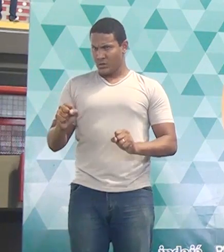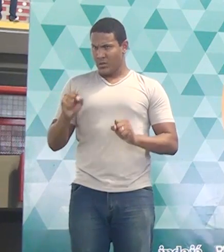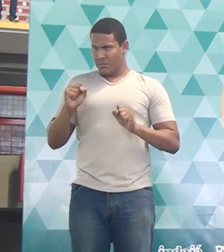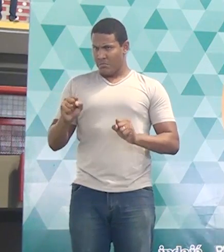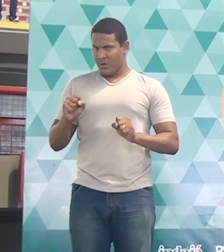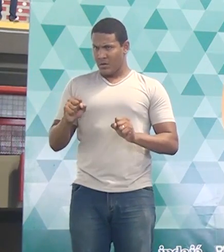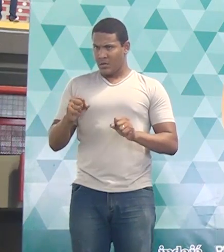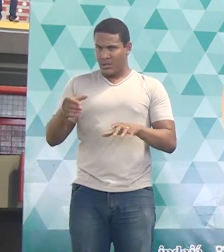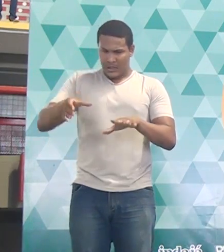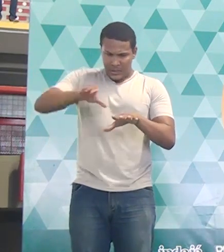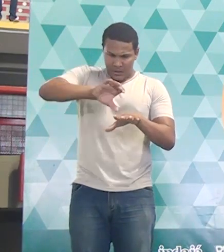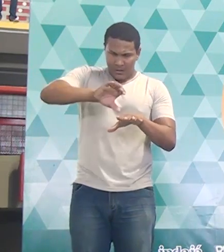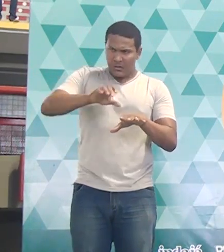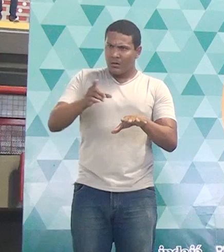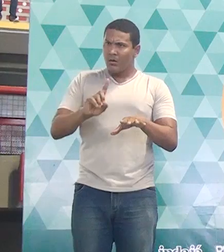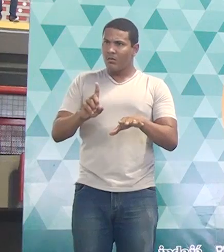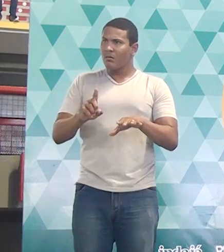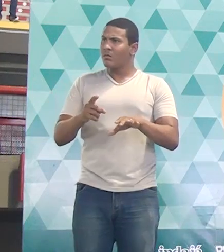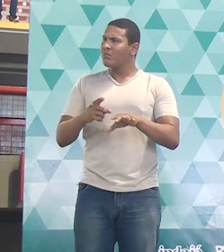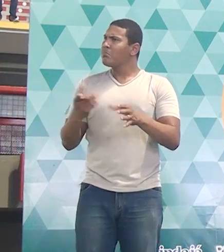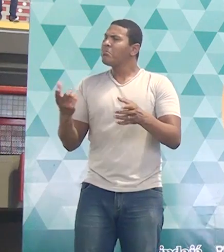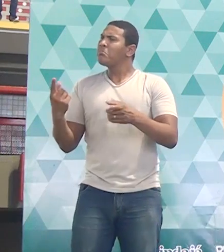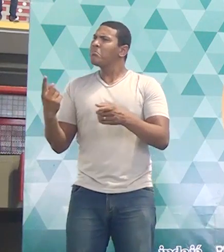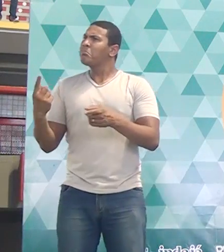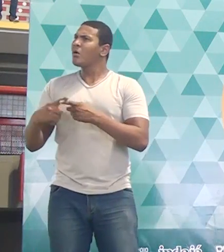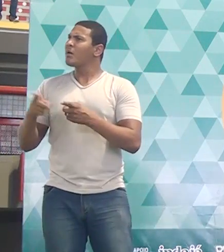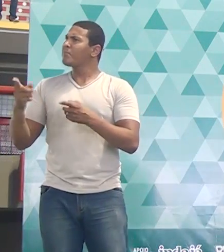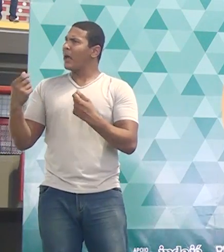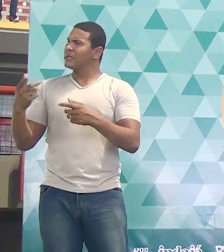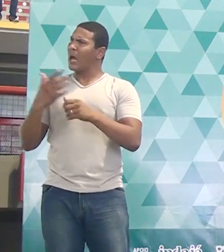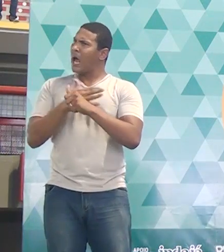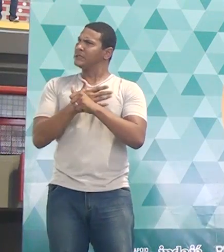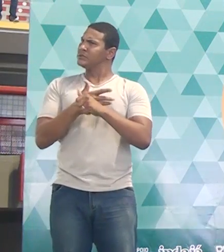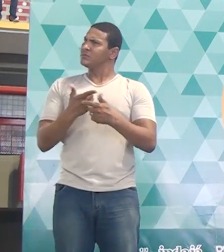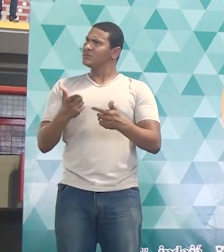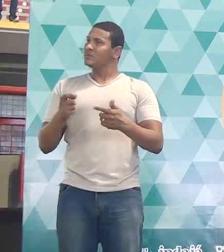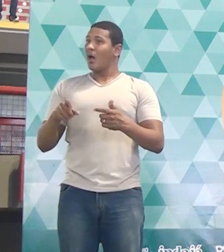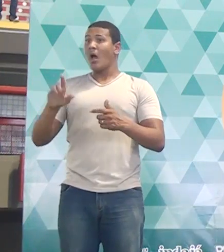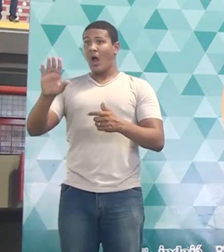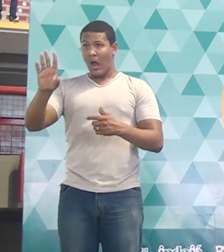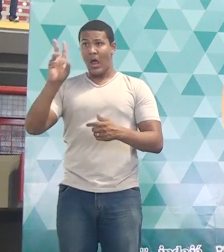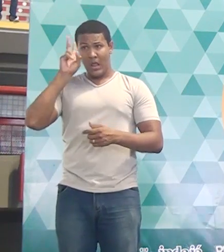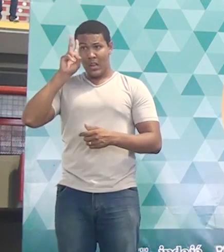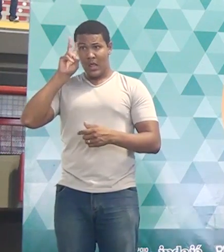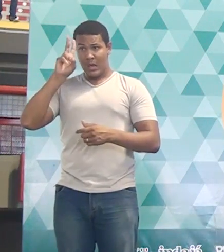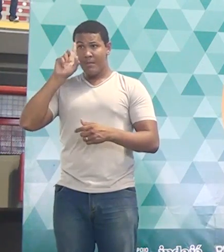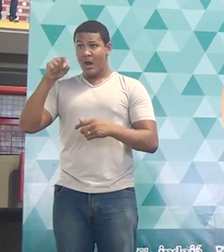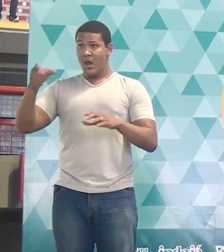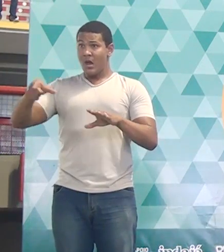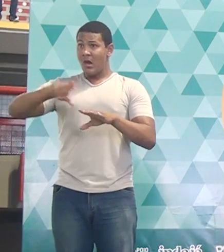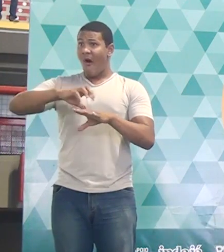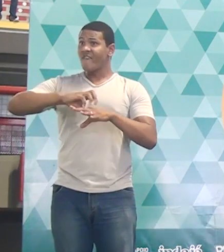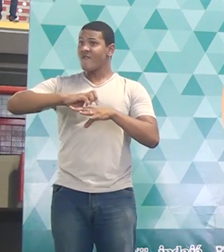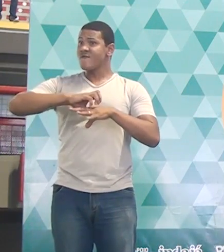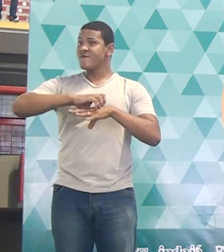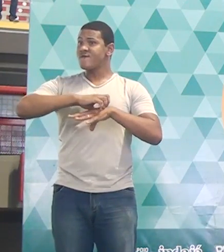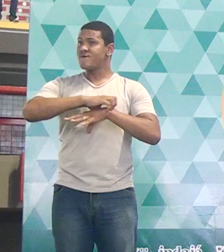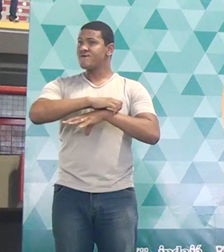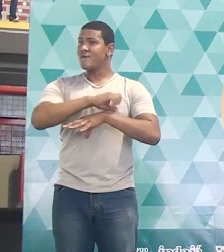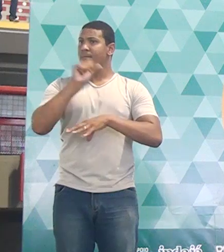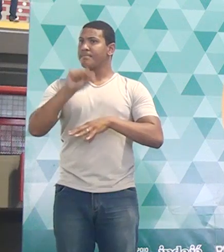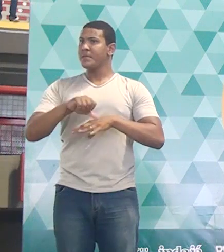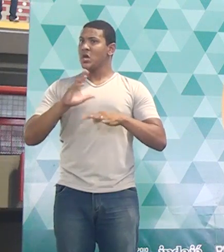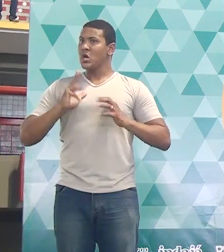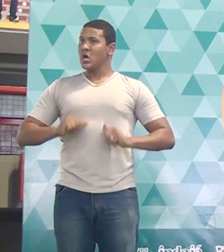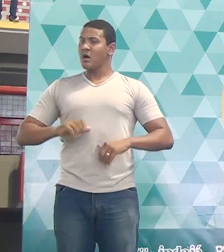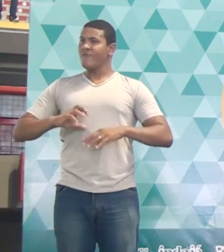Não, pessoal. Mas professor, não vai neutralizar? Vai. Mas lembre-se que ácido muriático é muito corrosivo. Você não